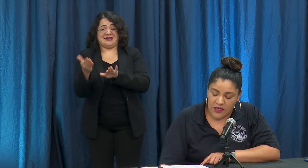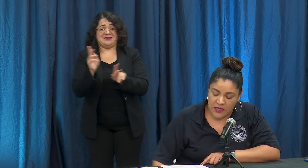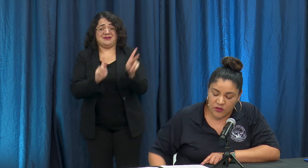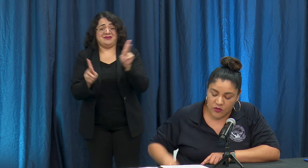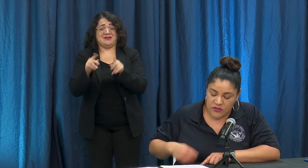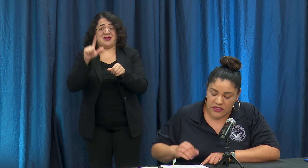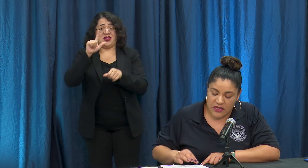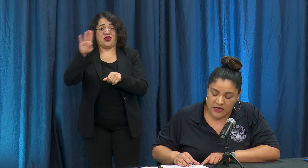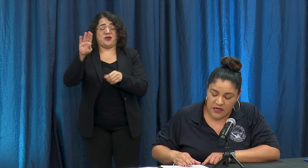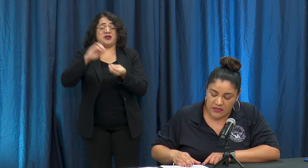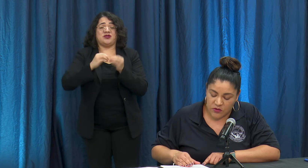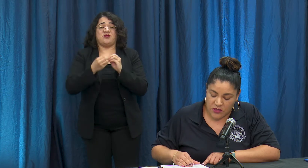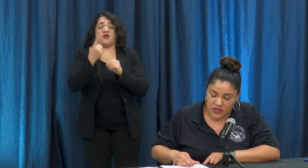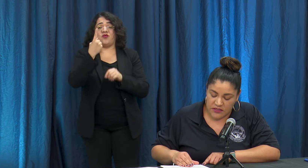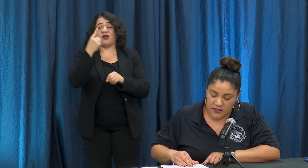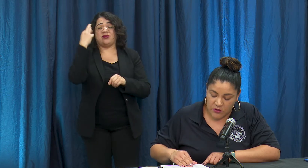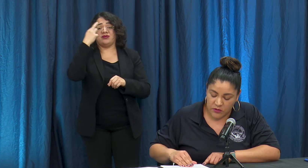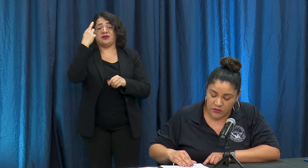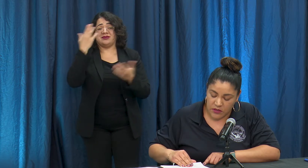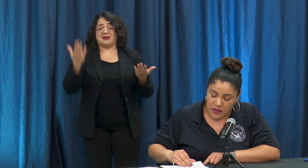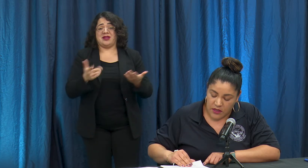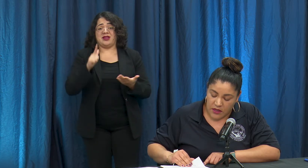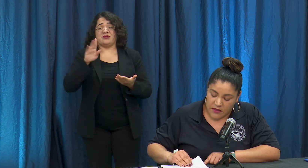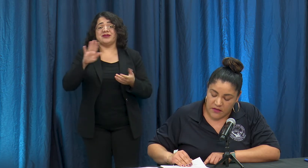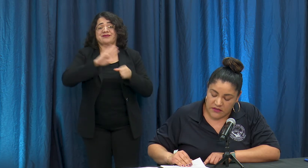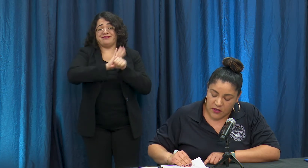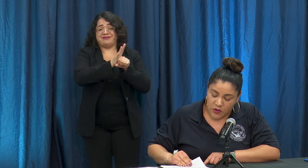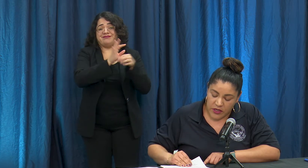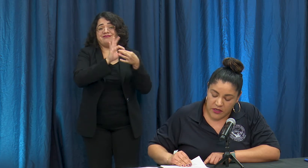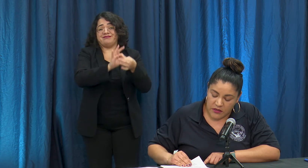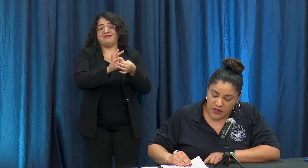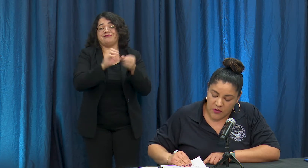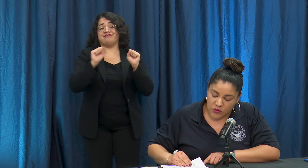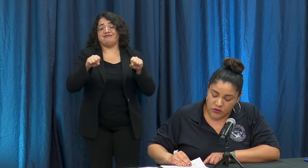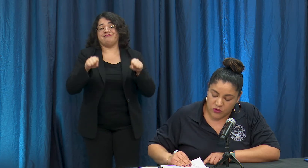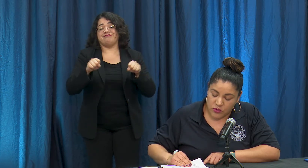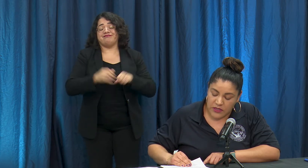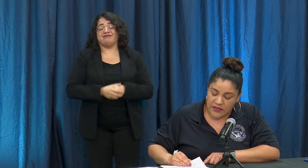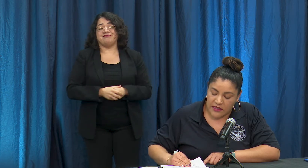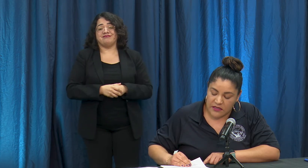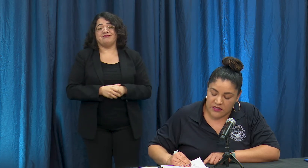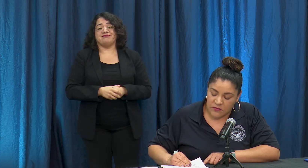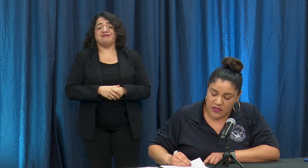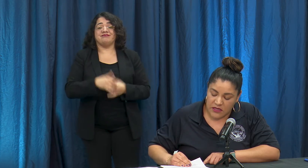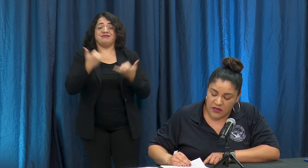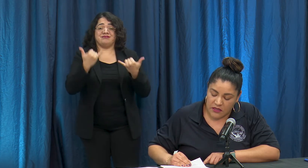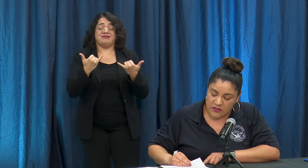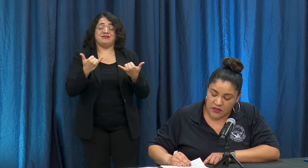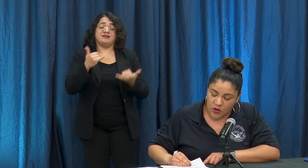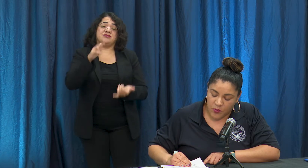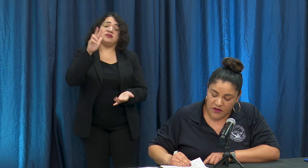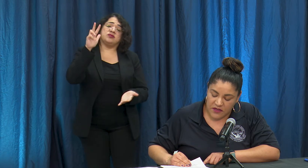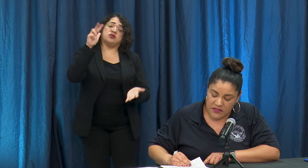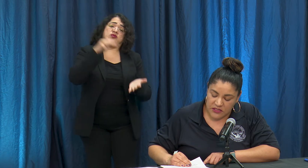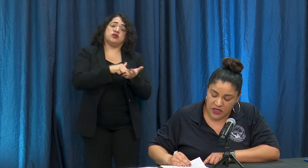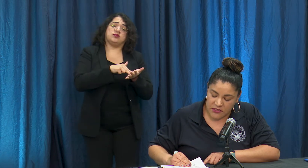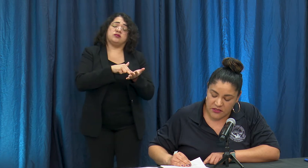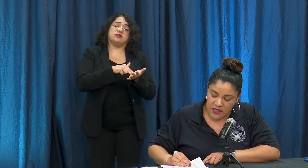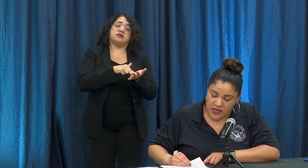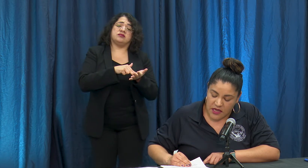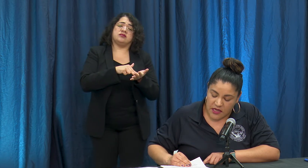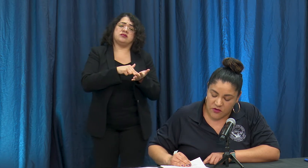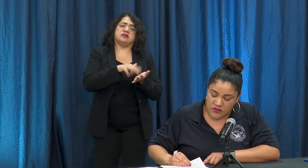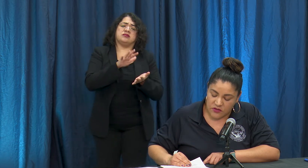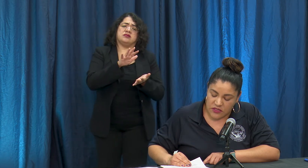importante que todos sigan las órdenes de salud. Desde hoy tenemos un total de 3,005 pruebas